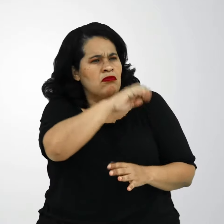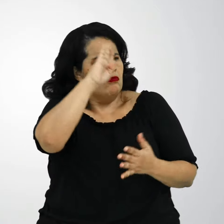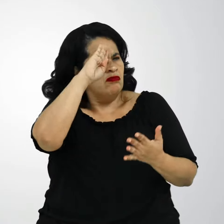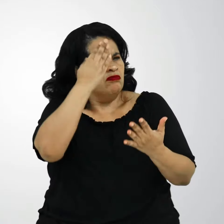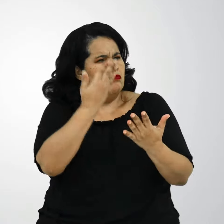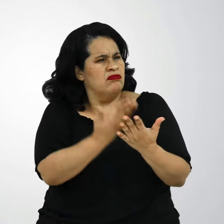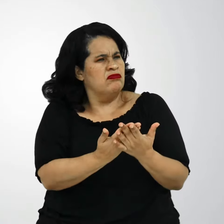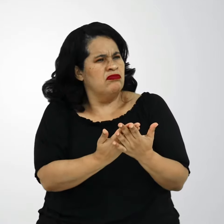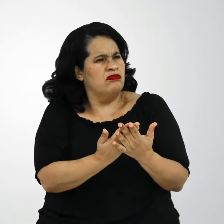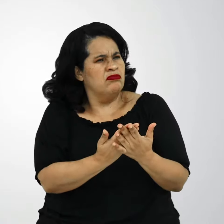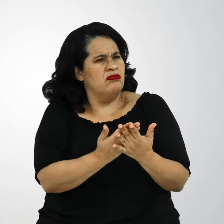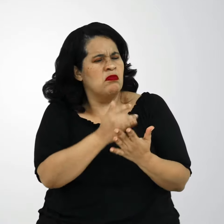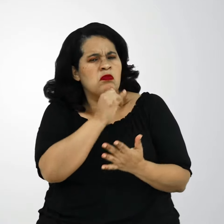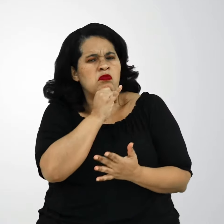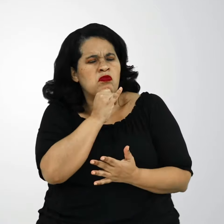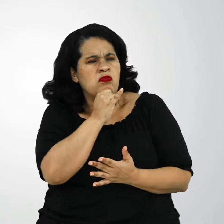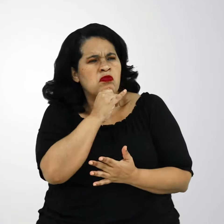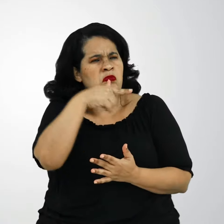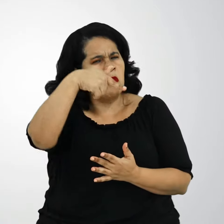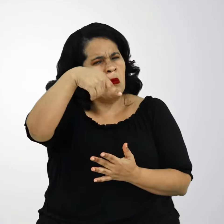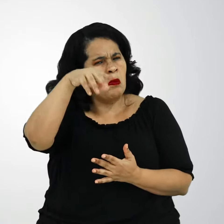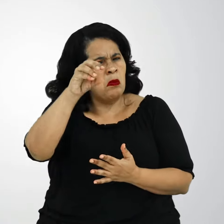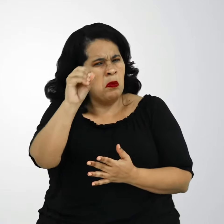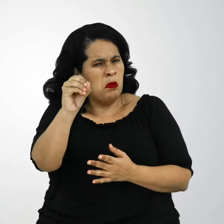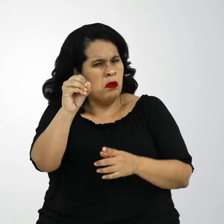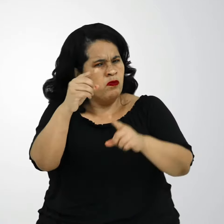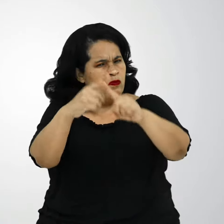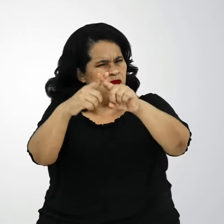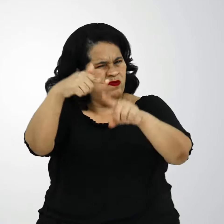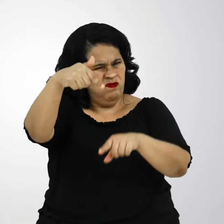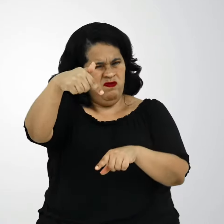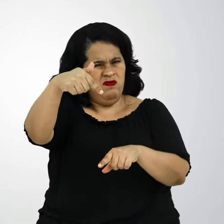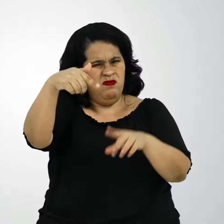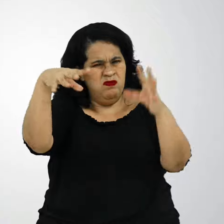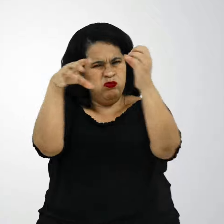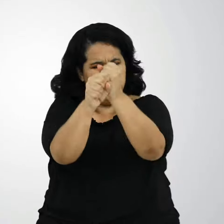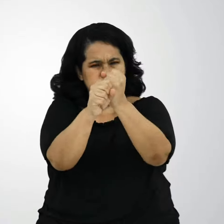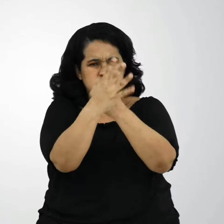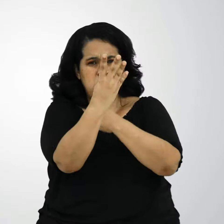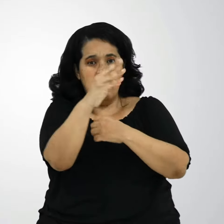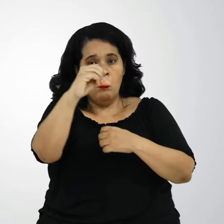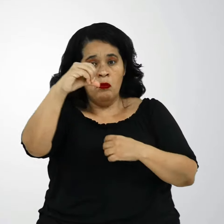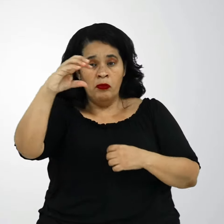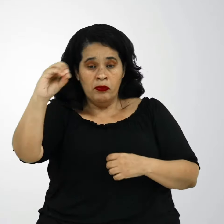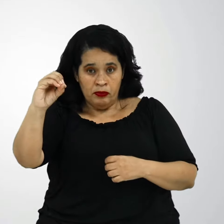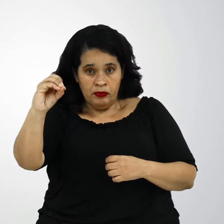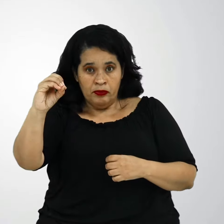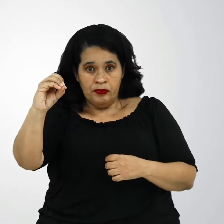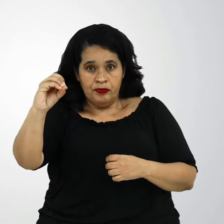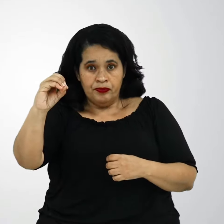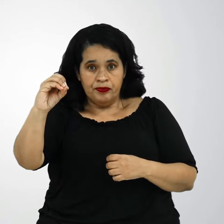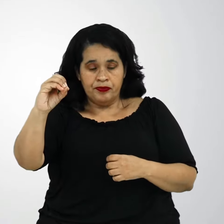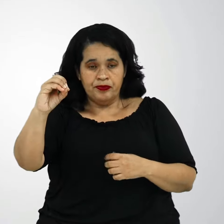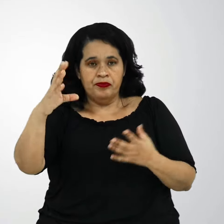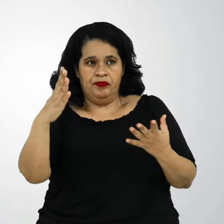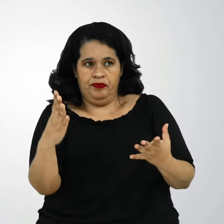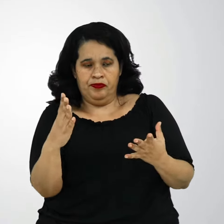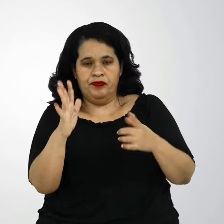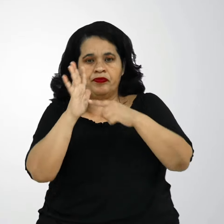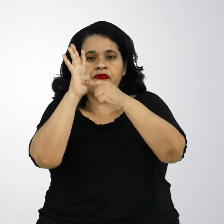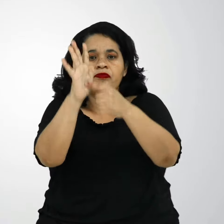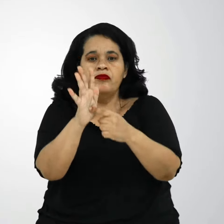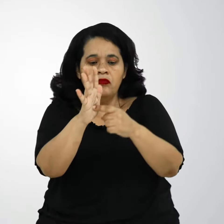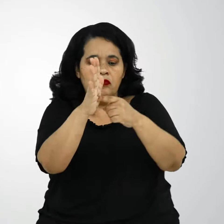a 490 anos literais. Não cremos assim. Trata-se de um número bem simbólico. É um